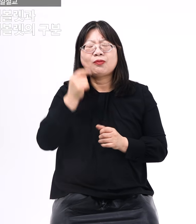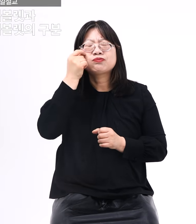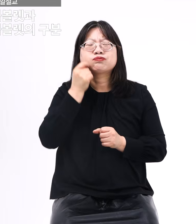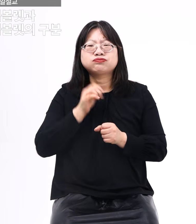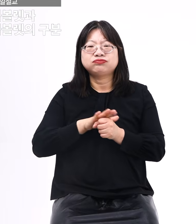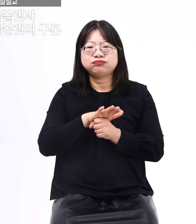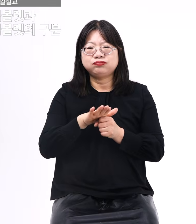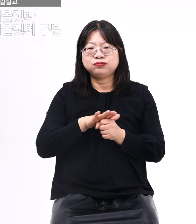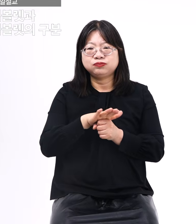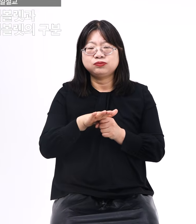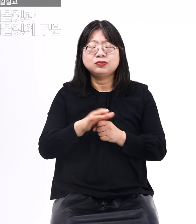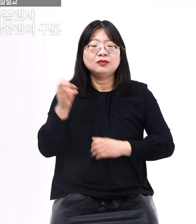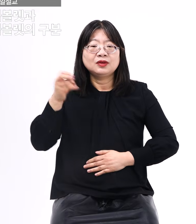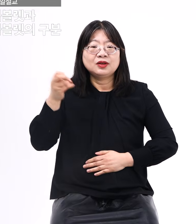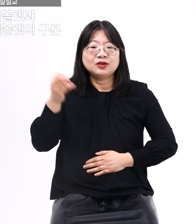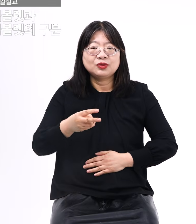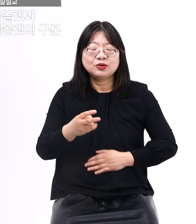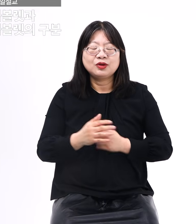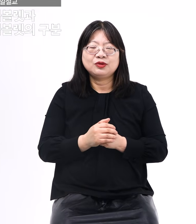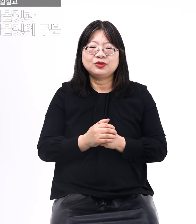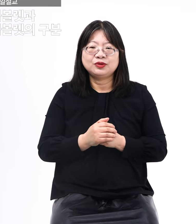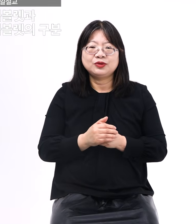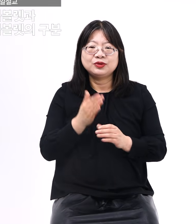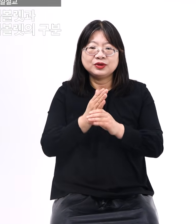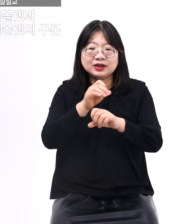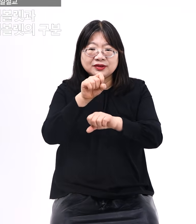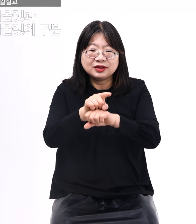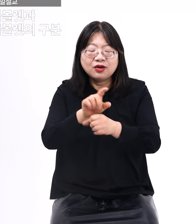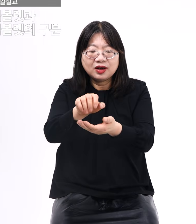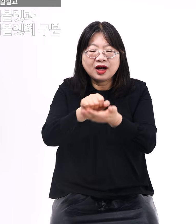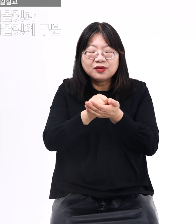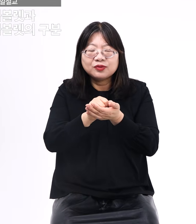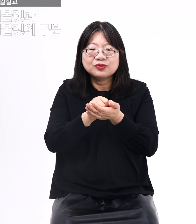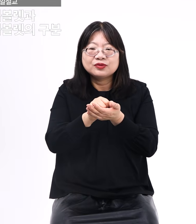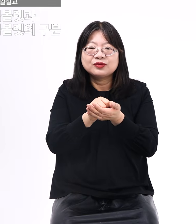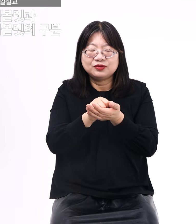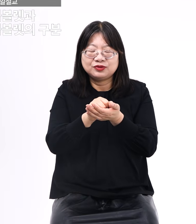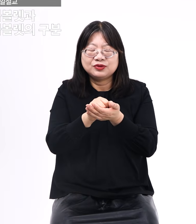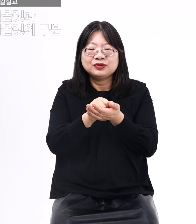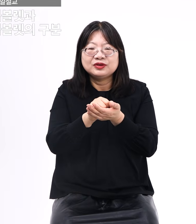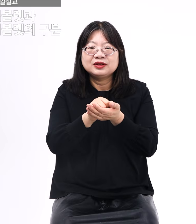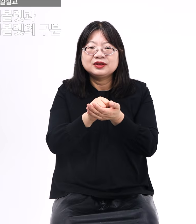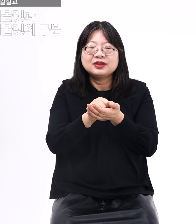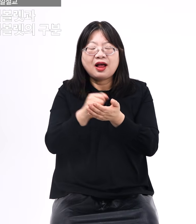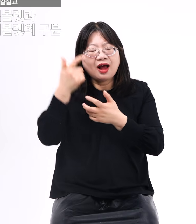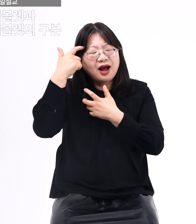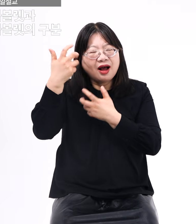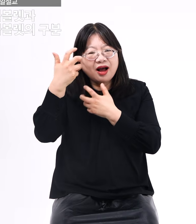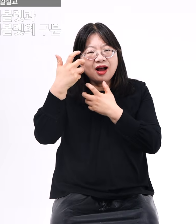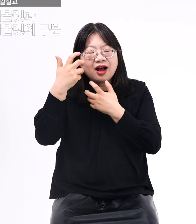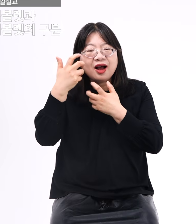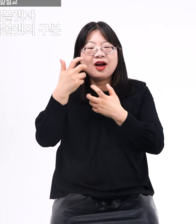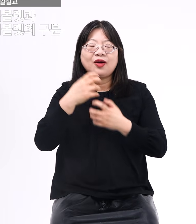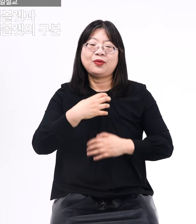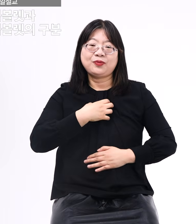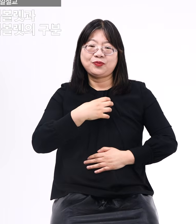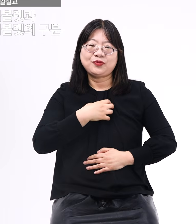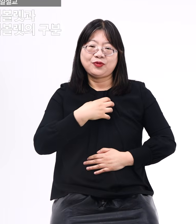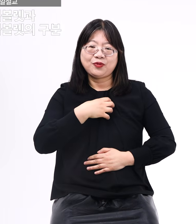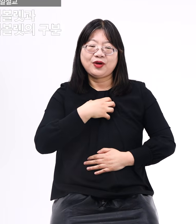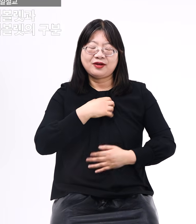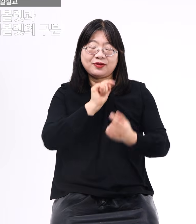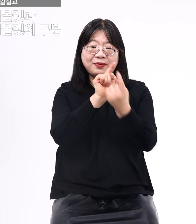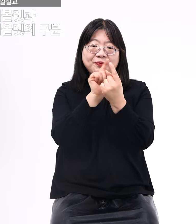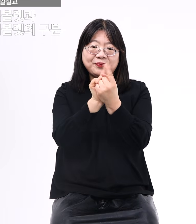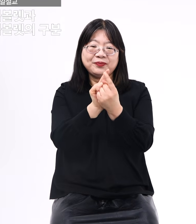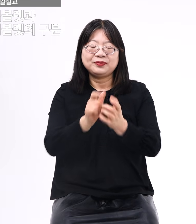딱하게도 자꾸 중심성을 가지고 들어간다는데 위험한 것이 눈에 띄는